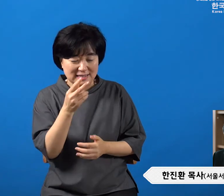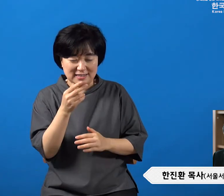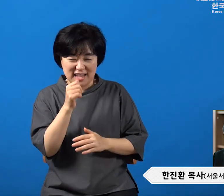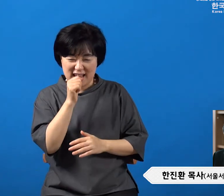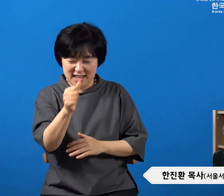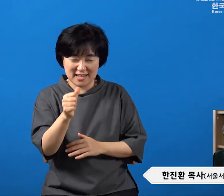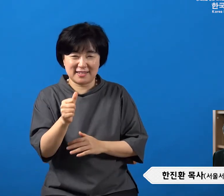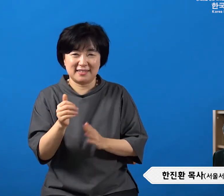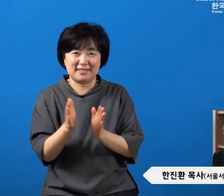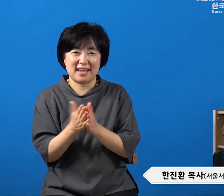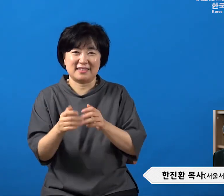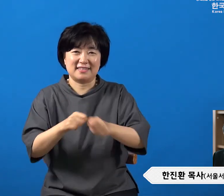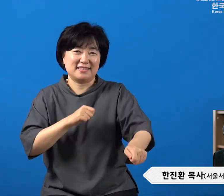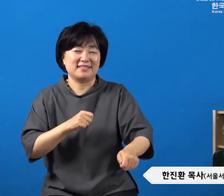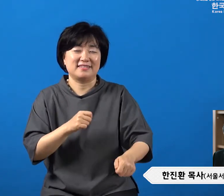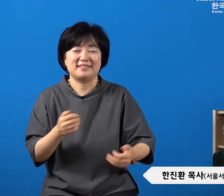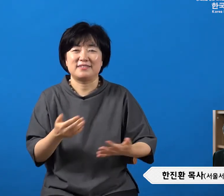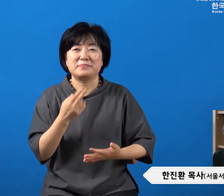짓을 하지 않았습니다.